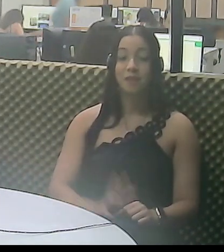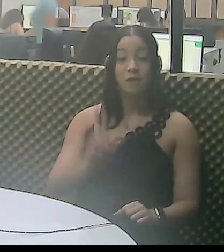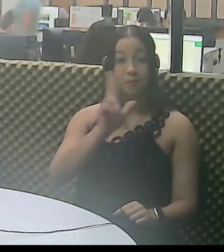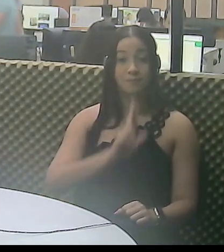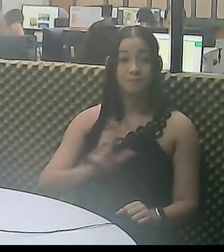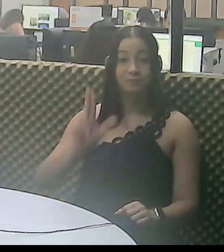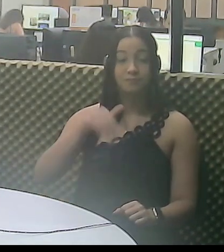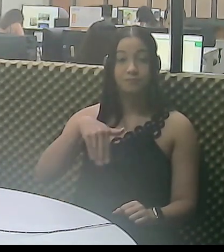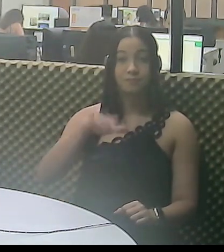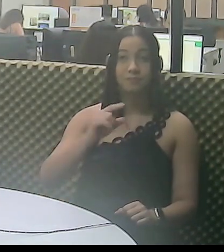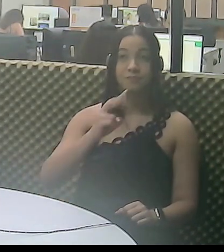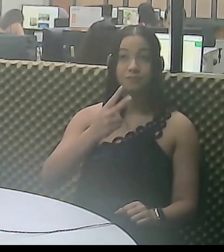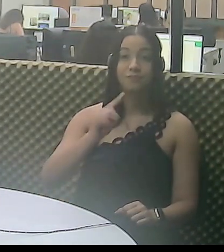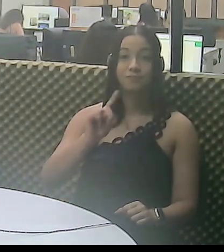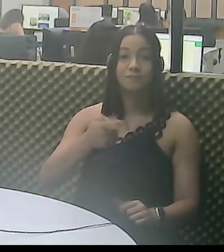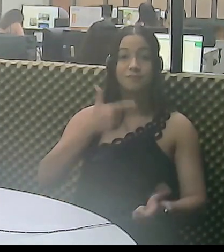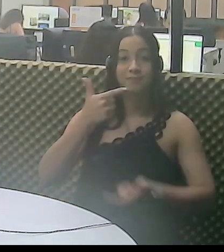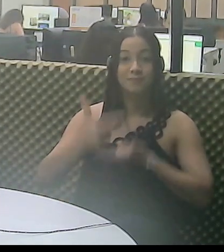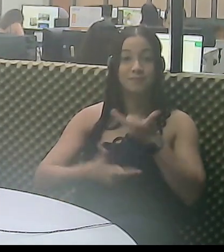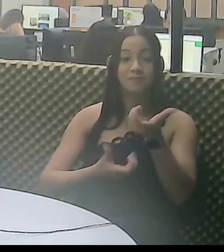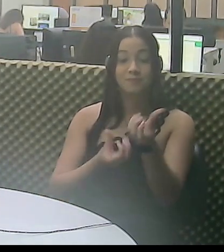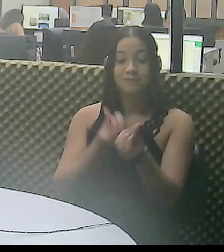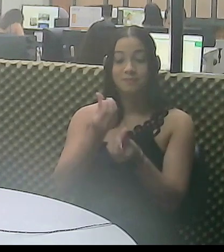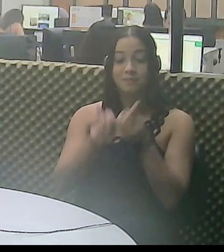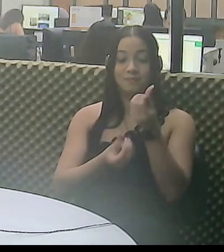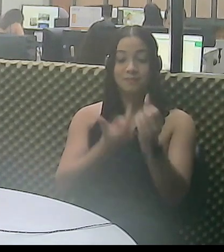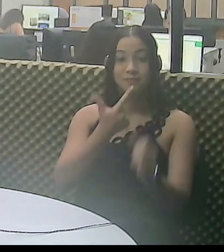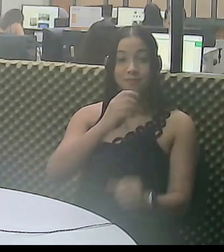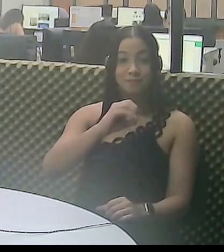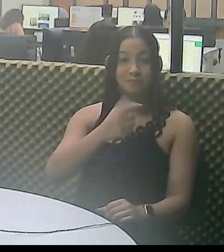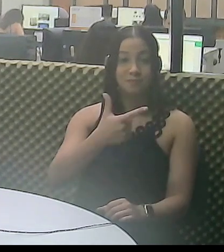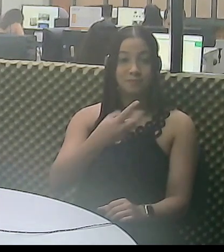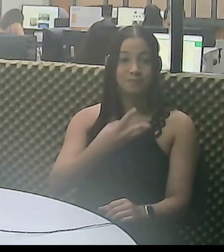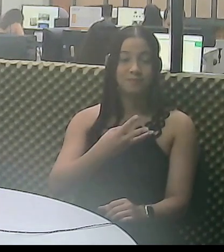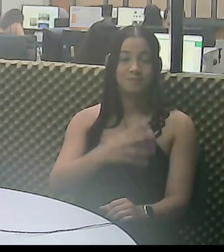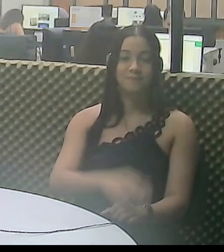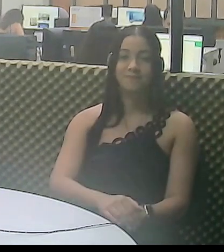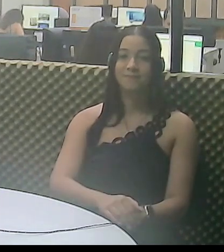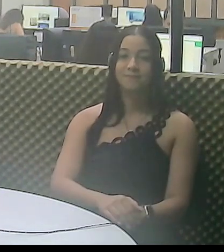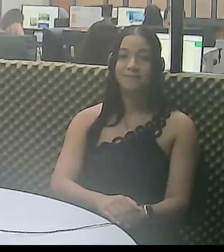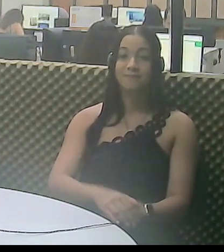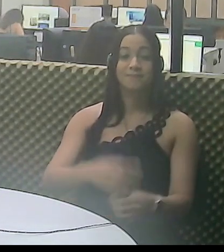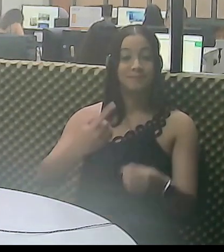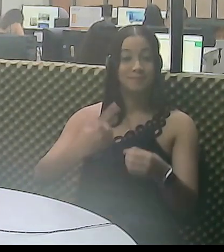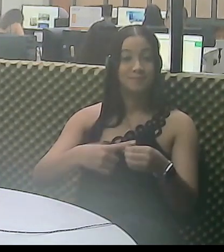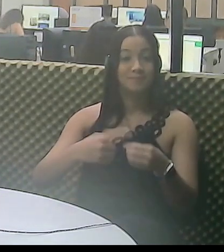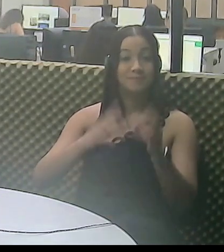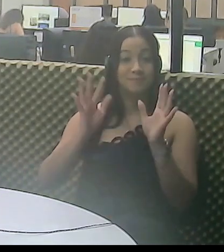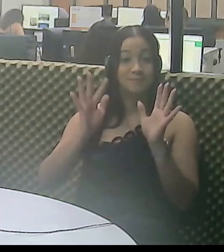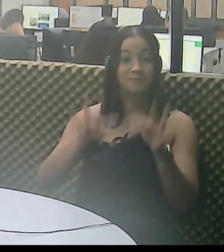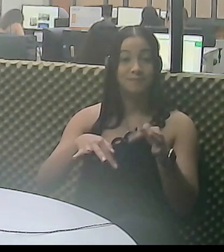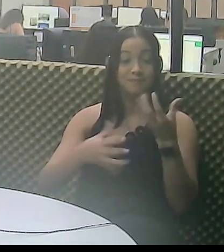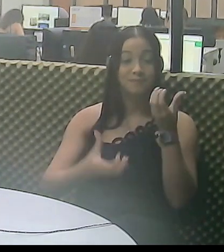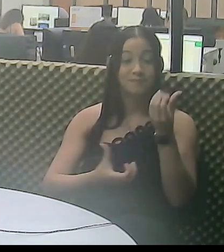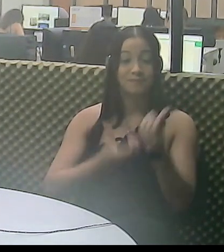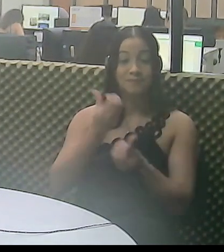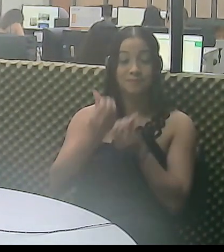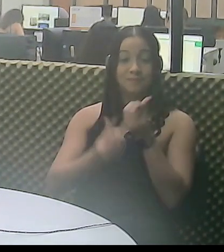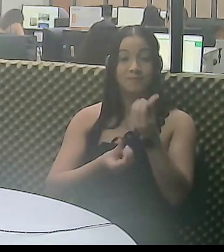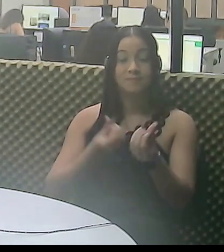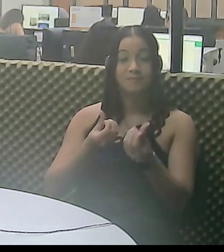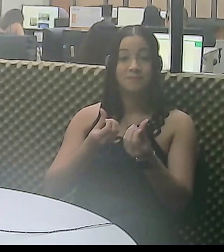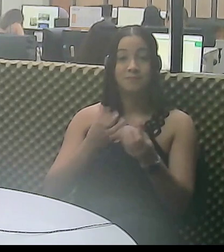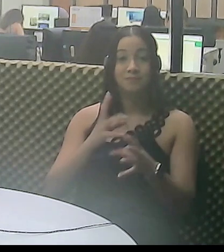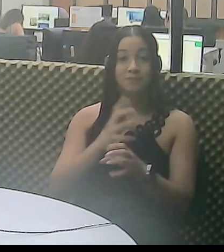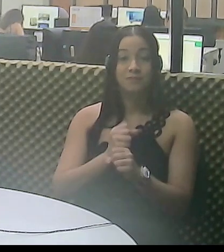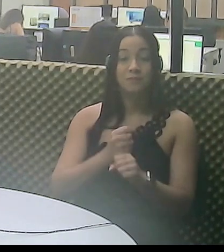Uberlândia gera mais de 2 mil empregos no primeiro semestre de 2023. A cidade encerrou o primeiro semestre do ano com saldo